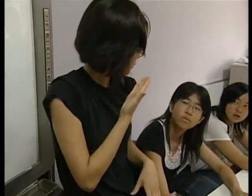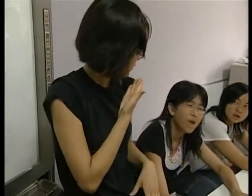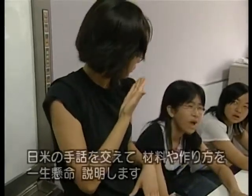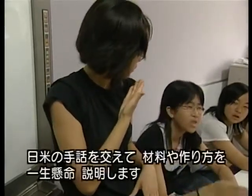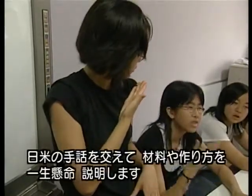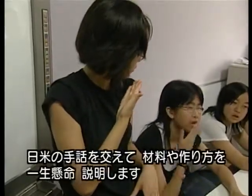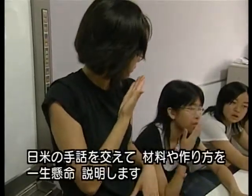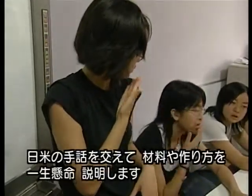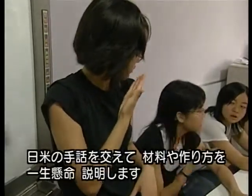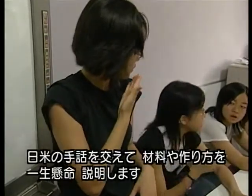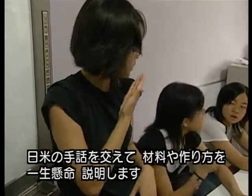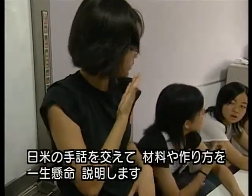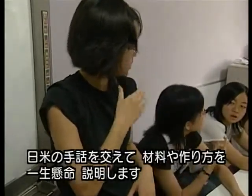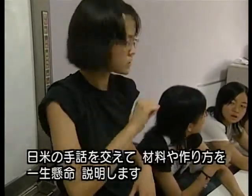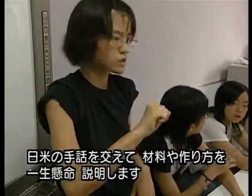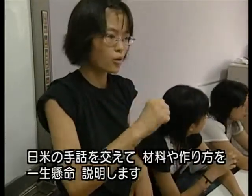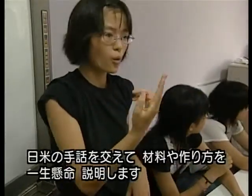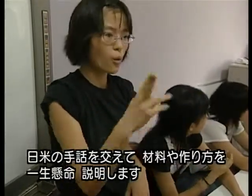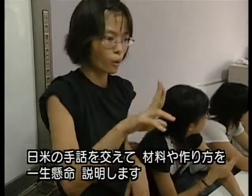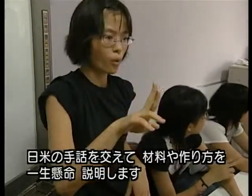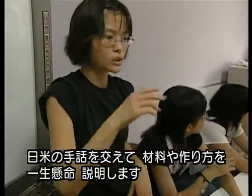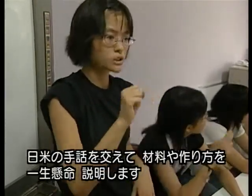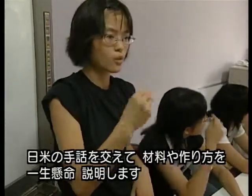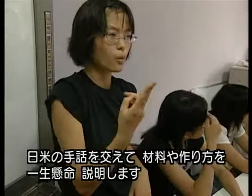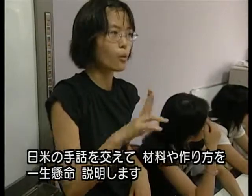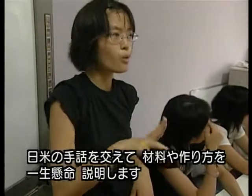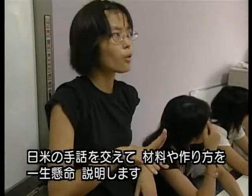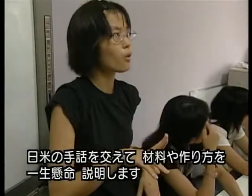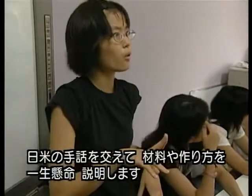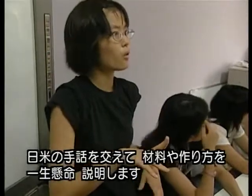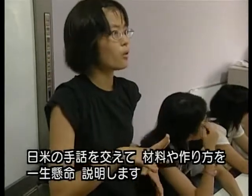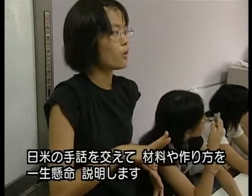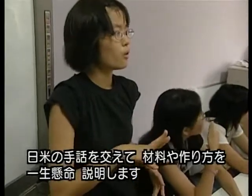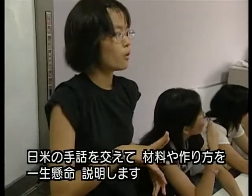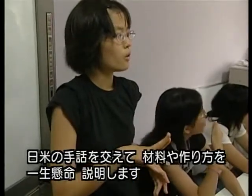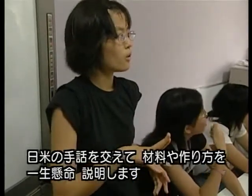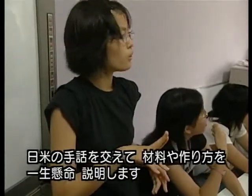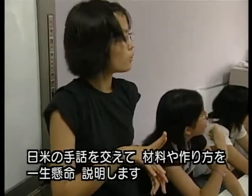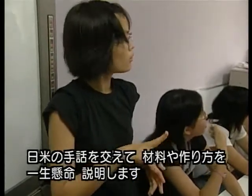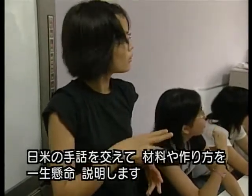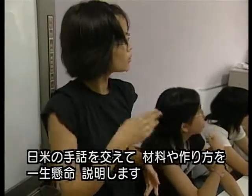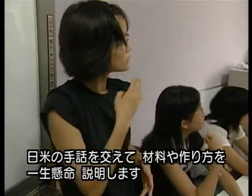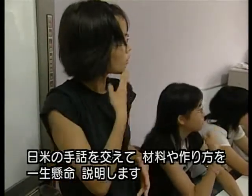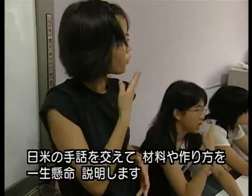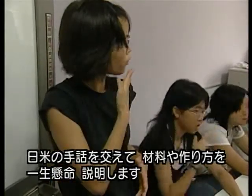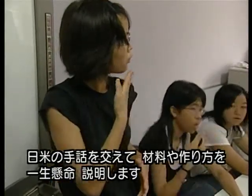材料や作り方を日米の手話を交えて一生懸命説明します。